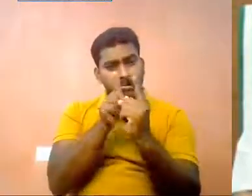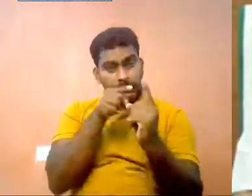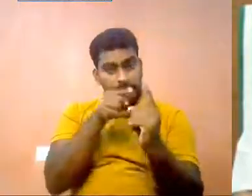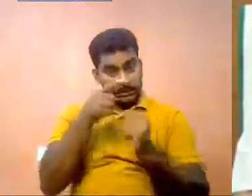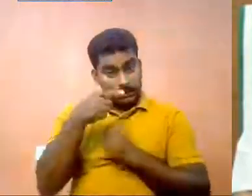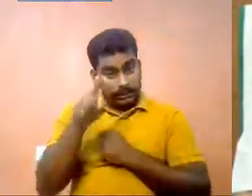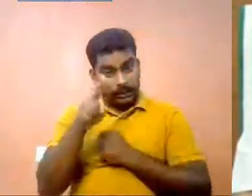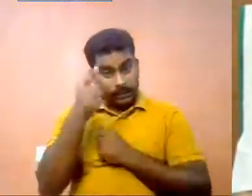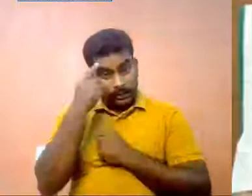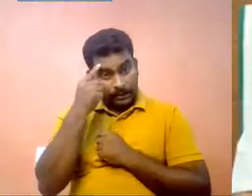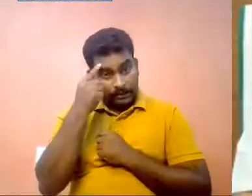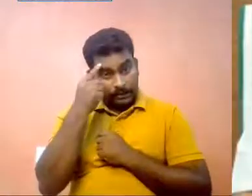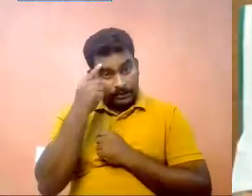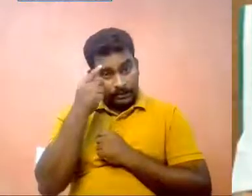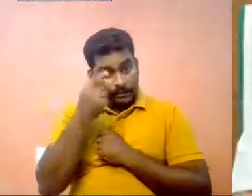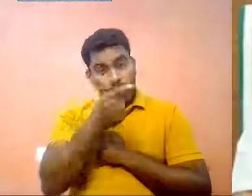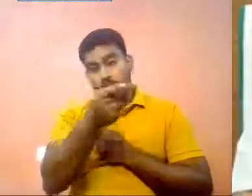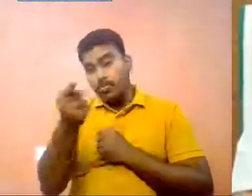എല്ലാവരും